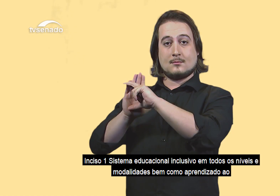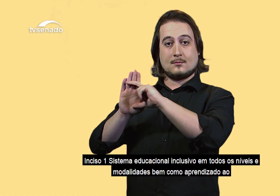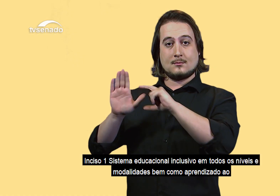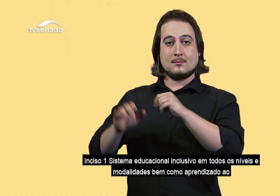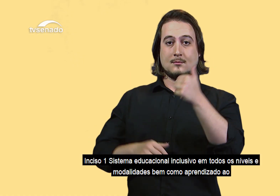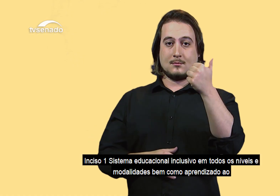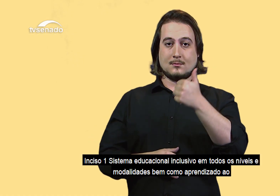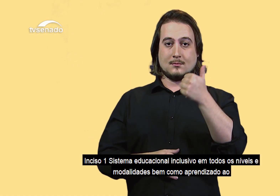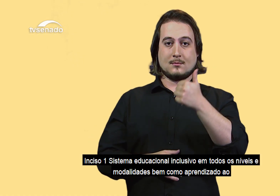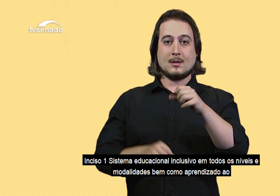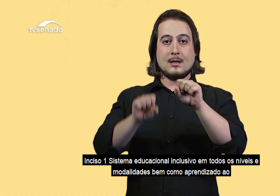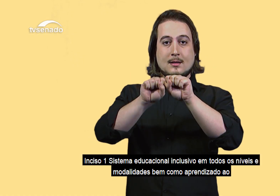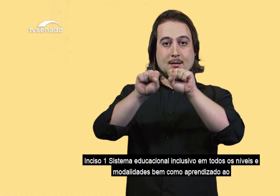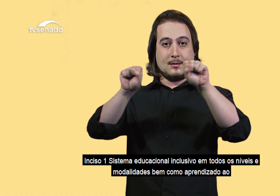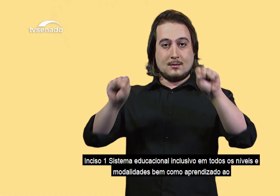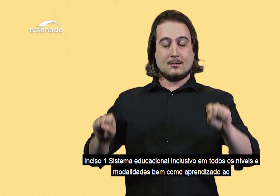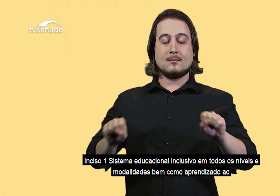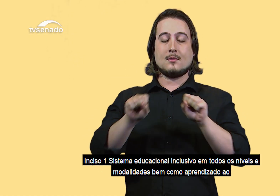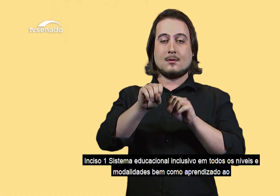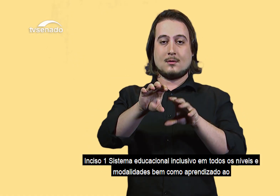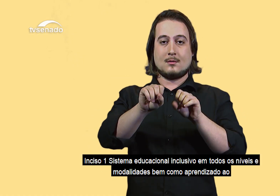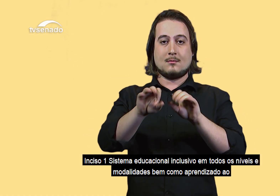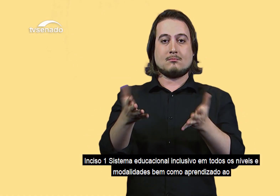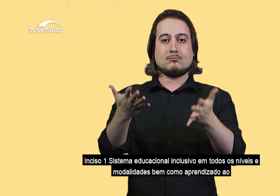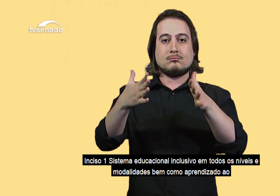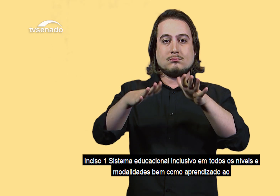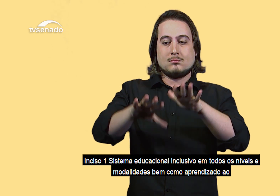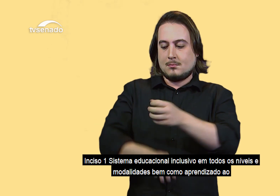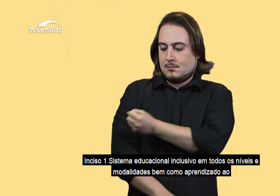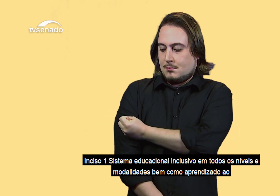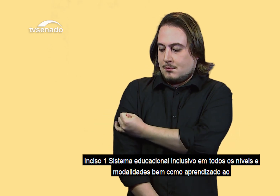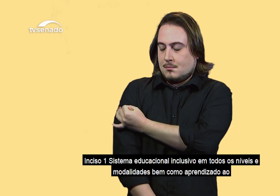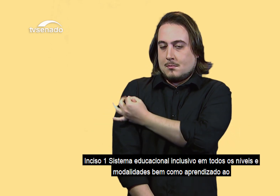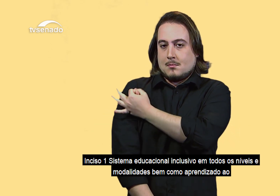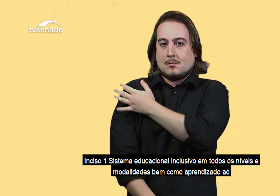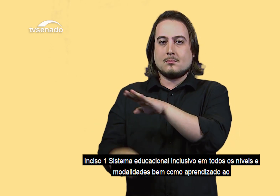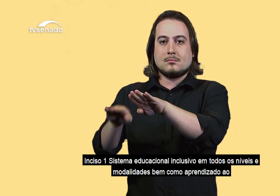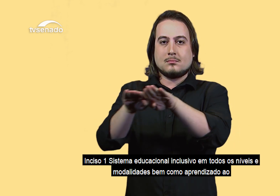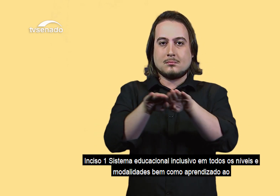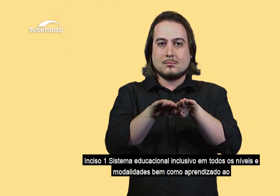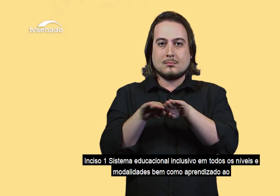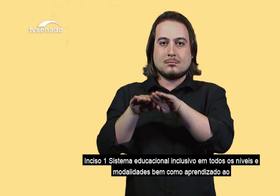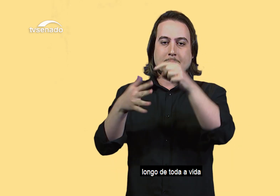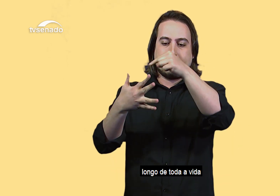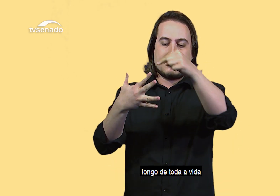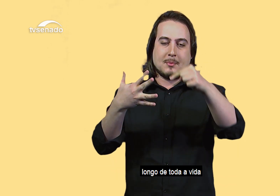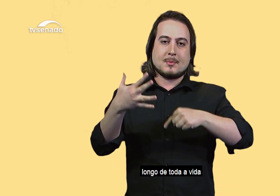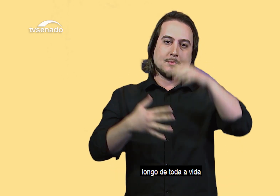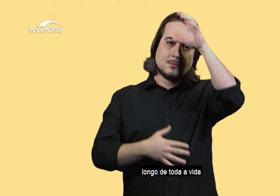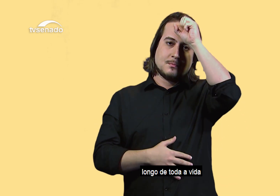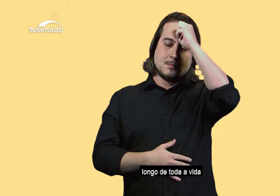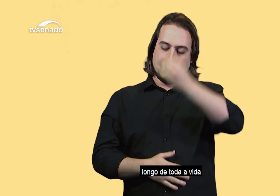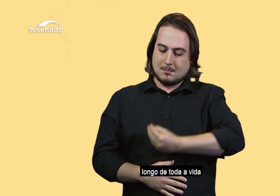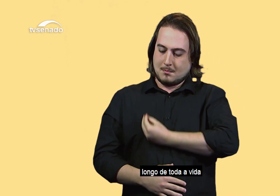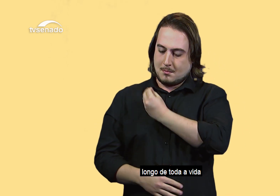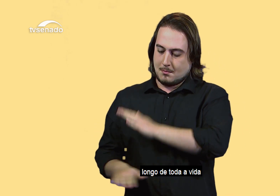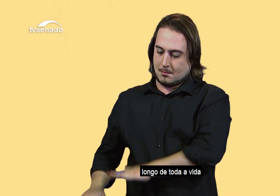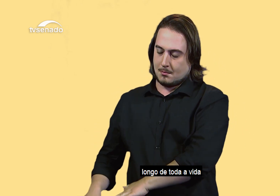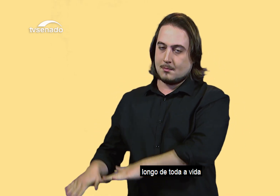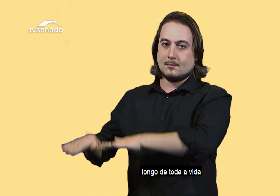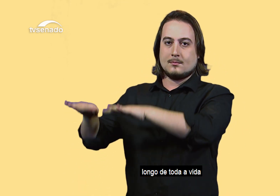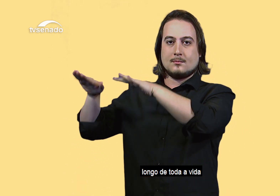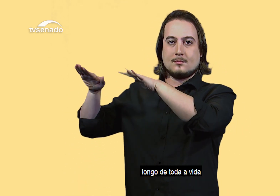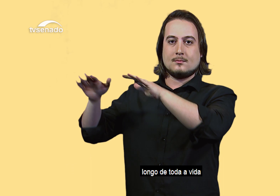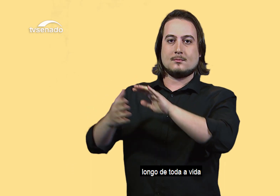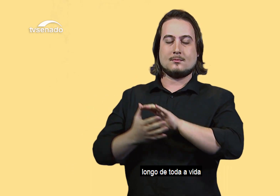Inciso 1. Sistema educacional inclusivo em todos os níveis e modalidades, bem como o aprendizado ao longo de toda